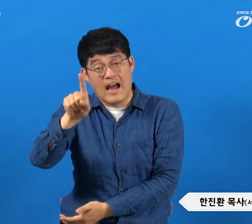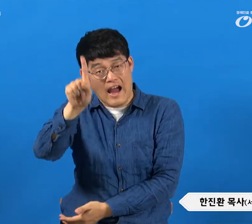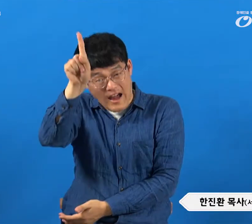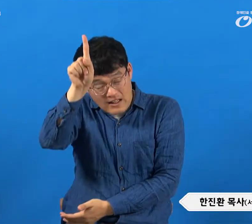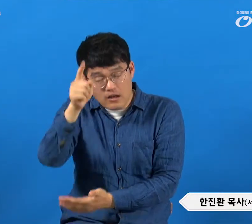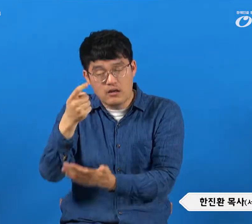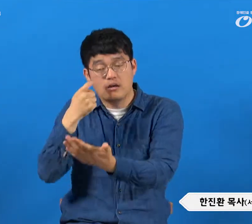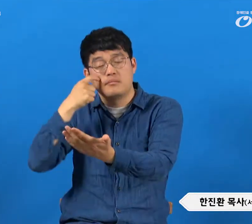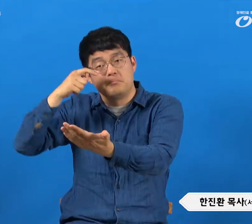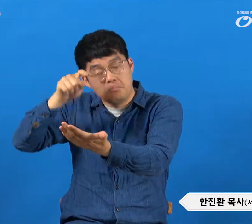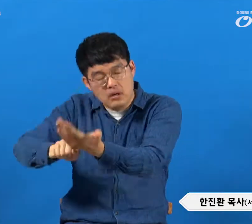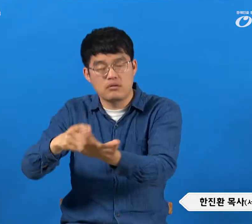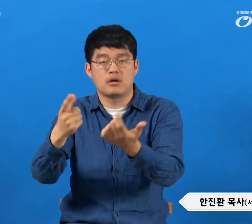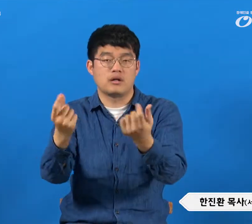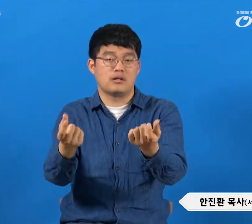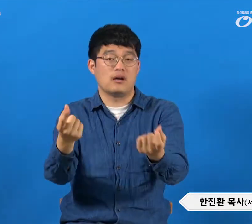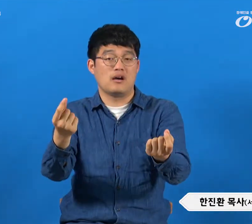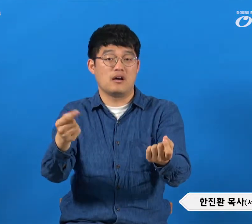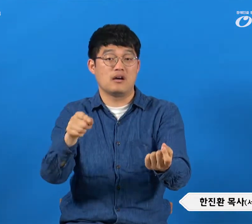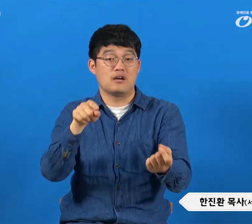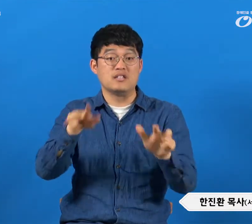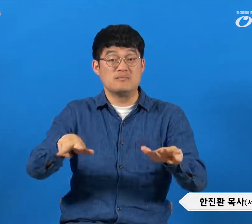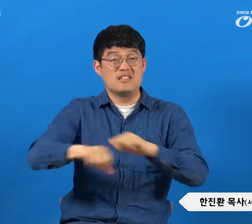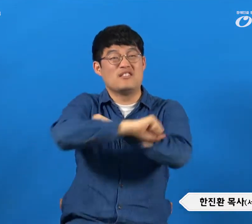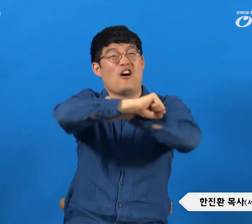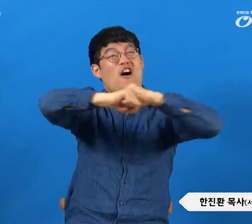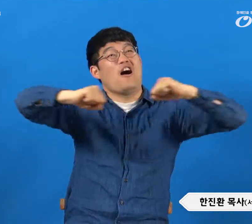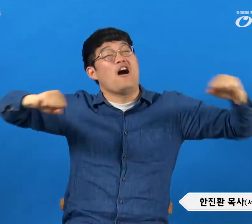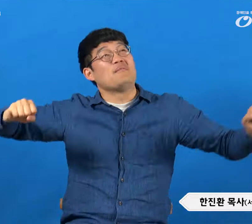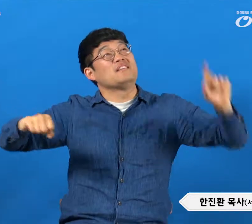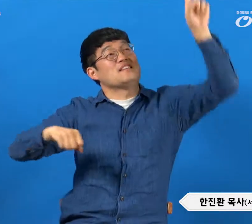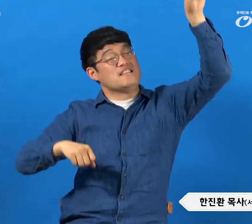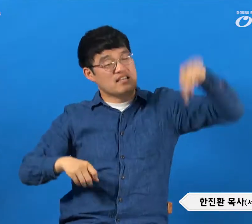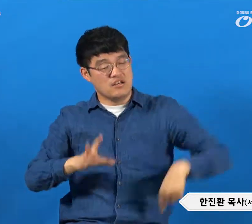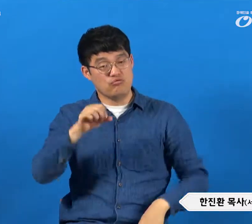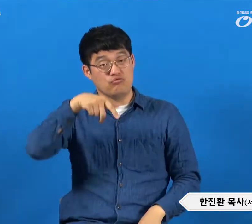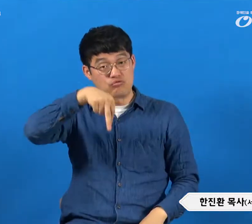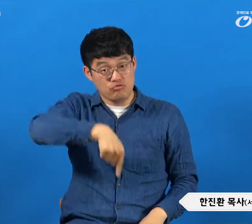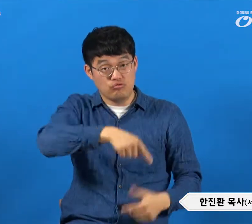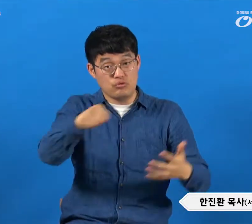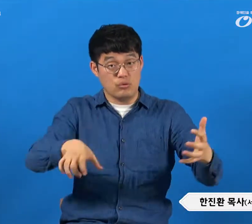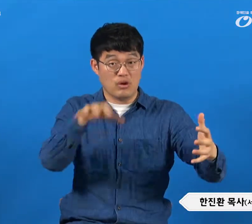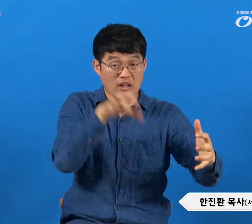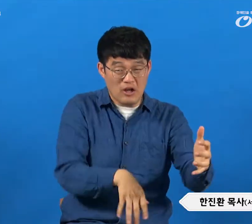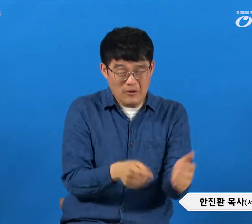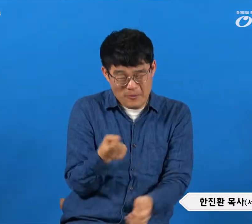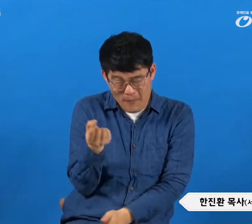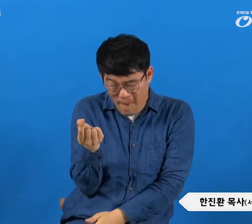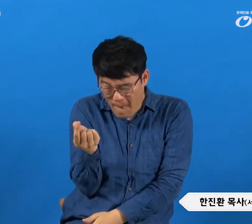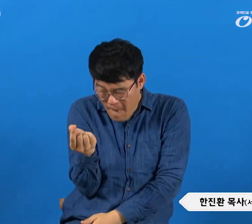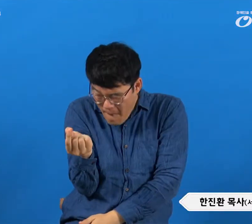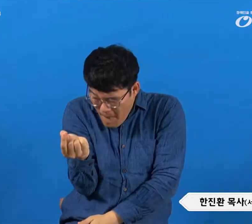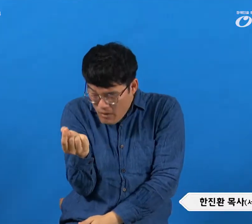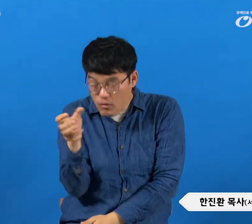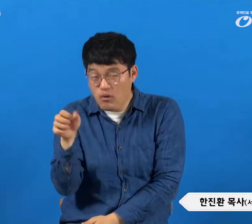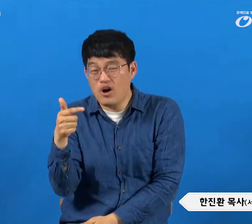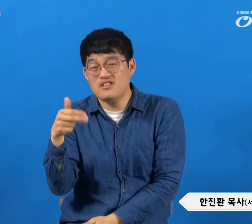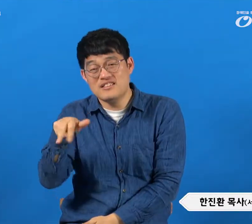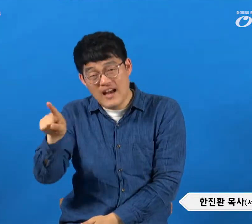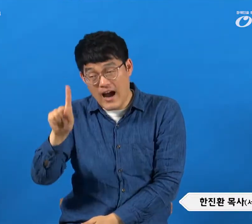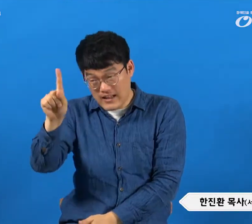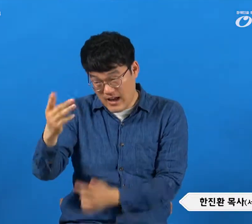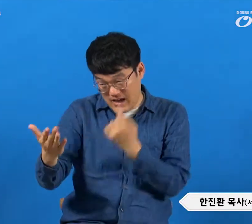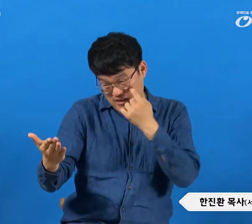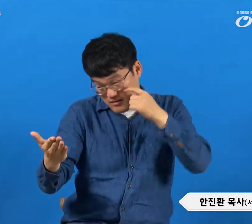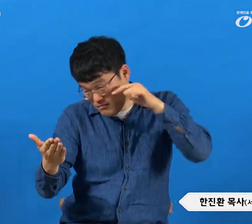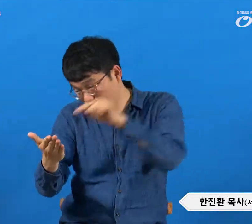말했습니다. 이 광활한 우주 속에서 원자 하나를 발견하는 그것도 뭐 그냥 거의 불가능에